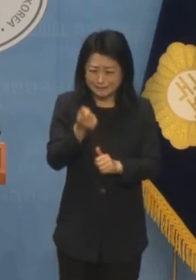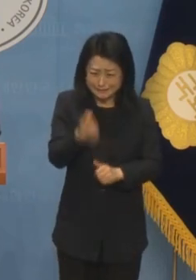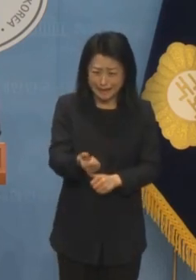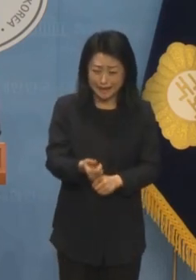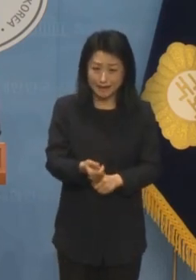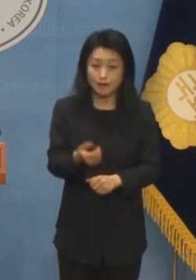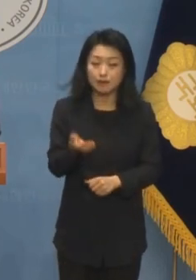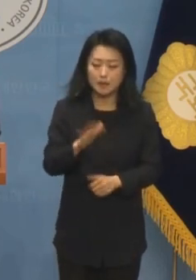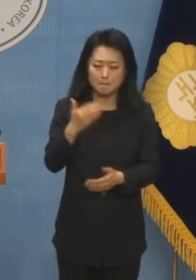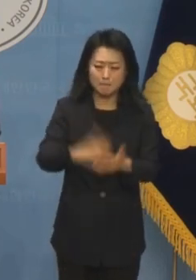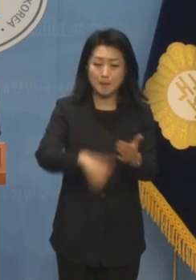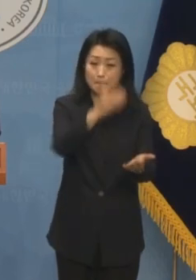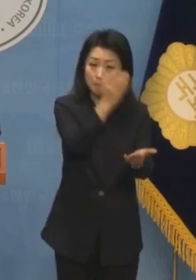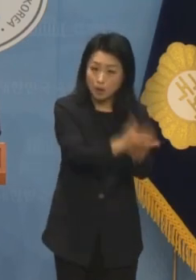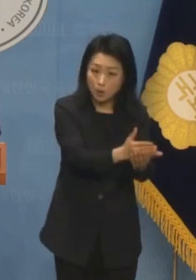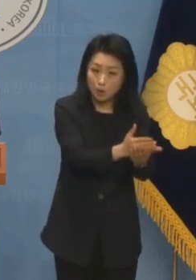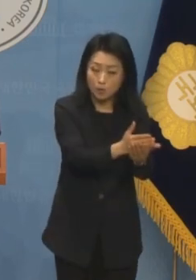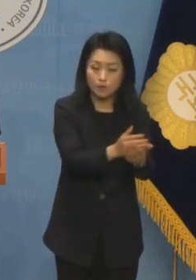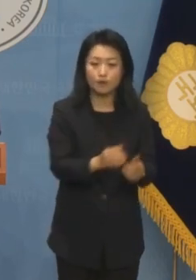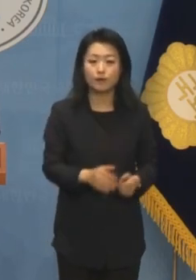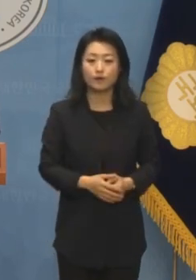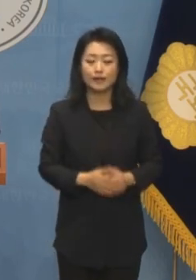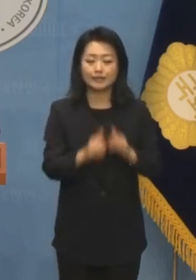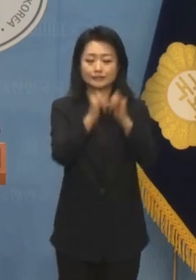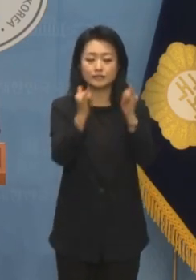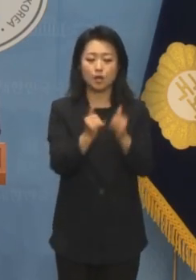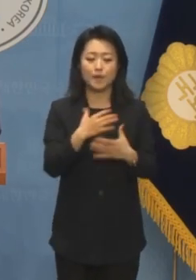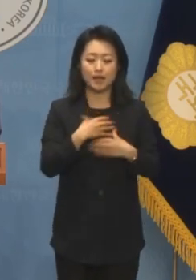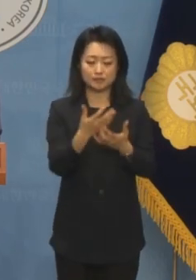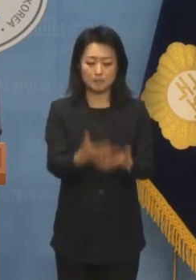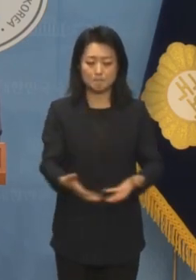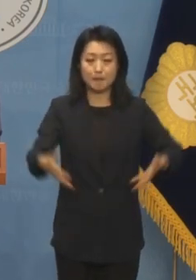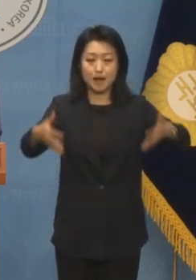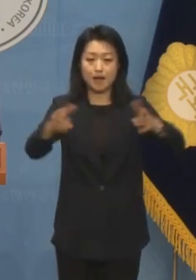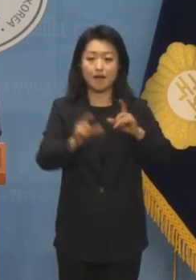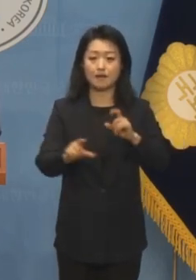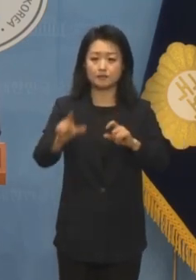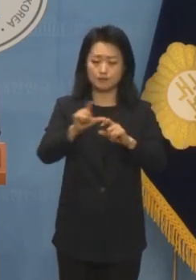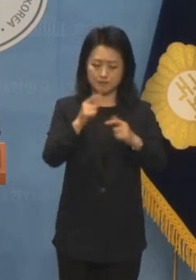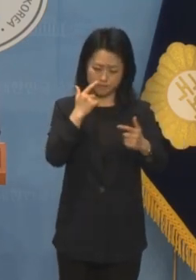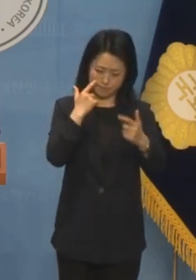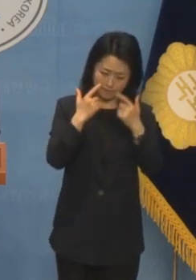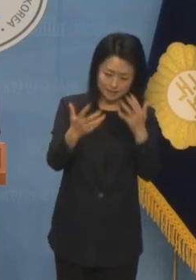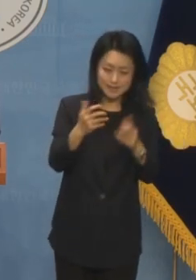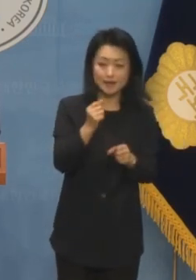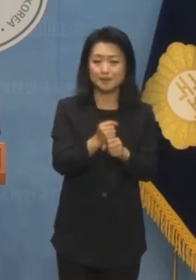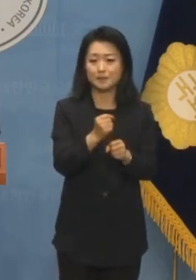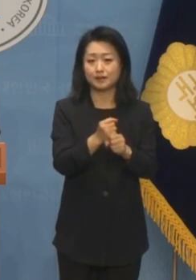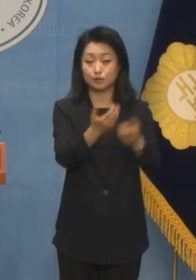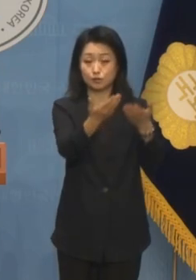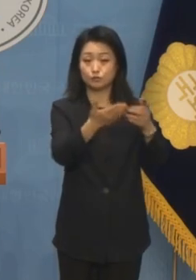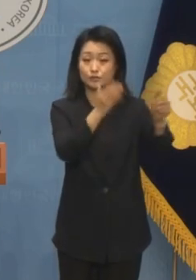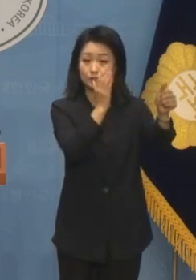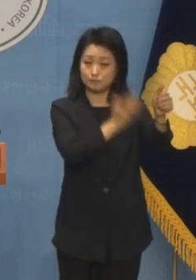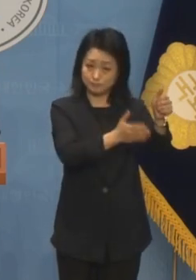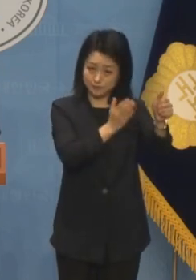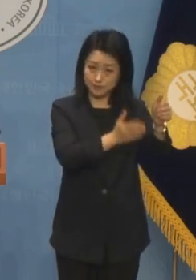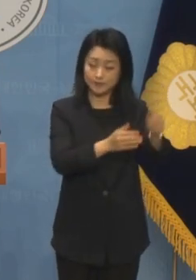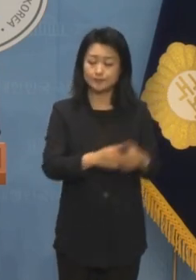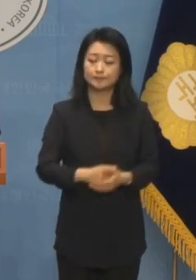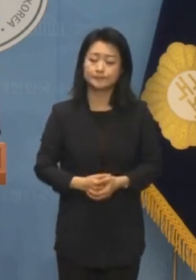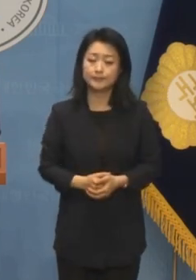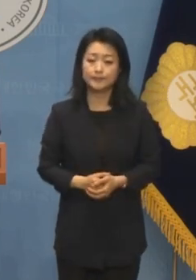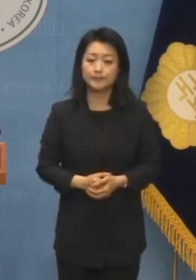아니라 취약한 사회 안전망부터 더욱 단단하고 촘촘하게 재구성해야